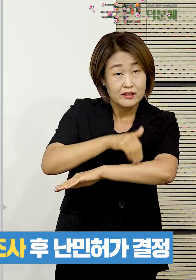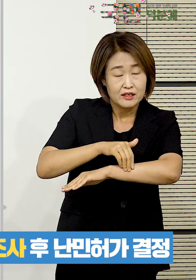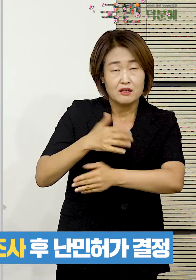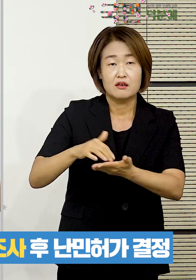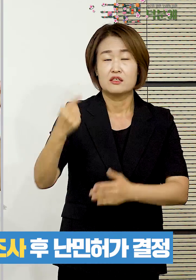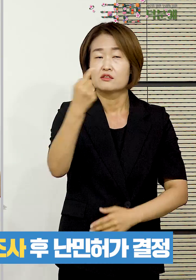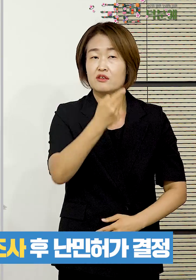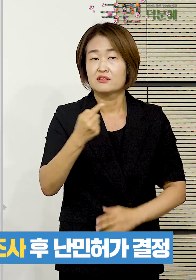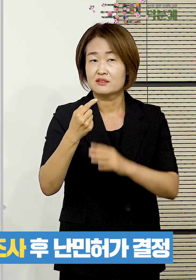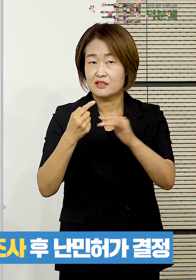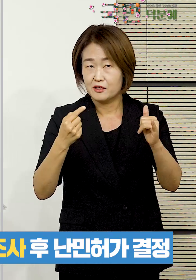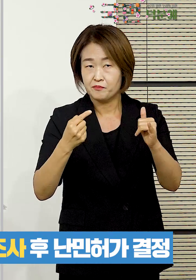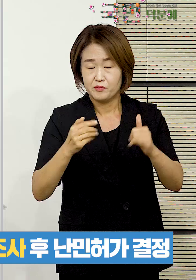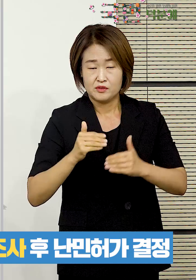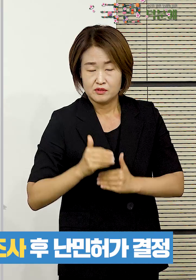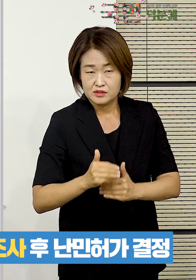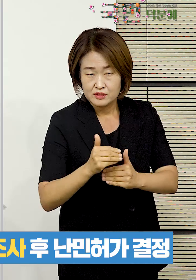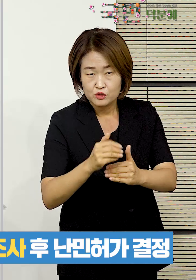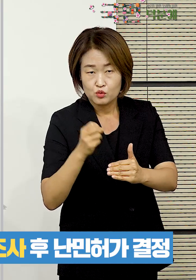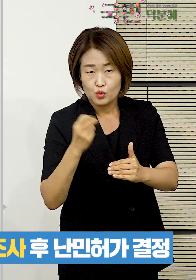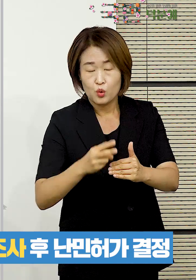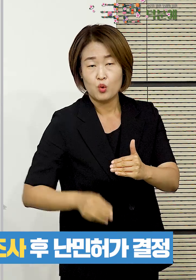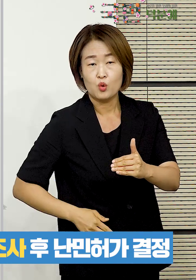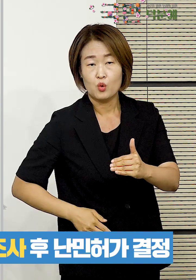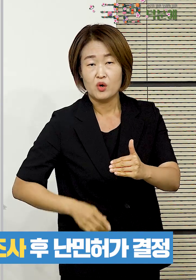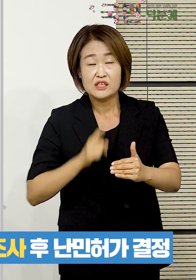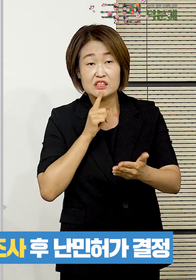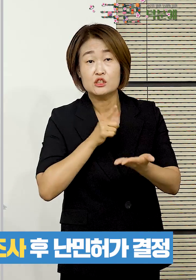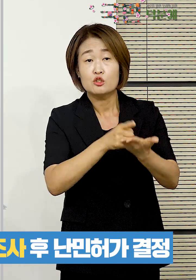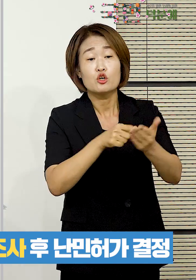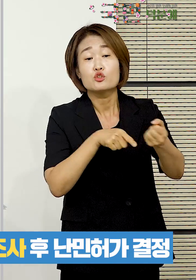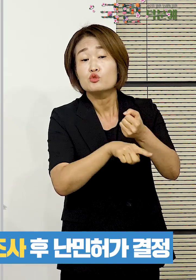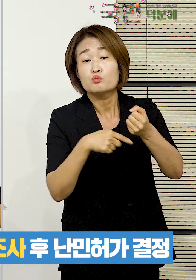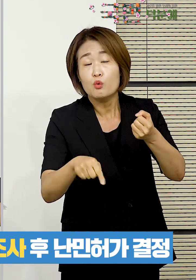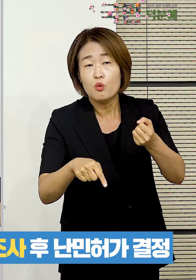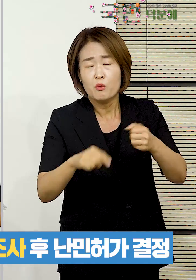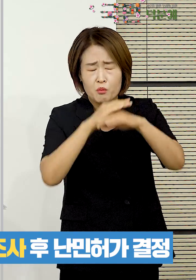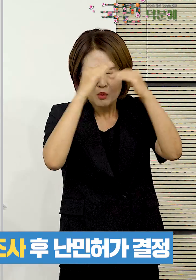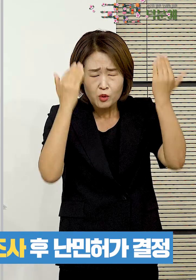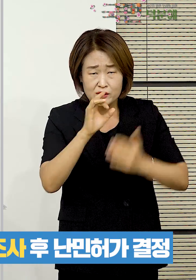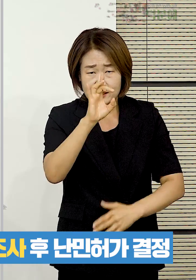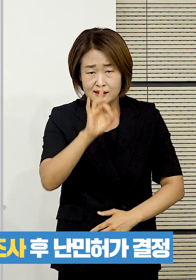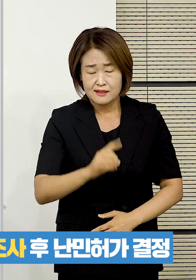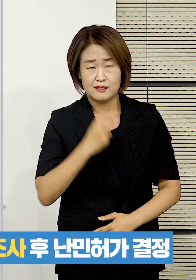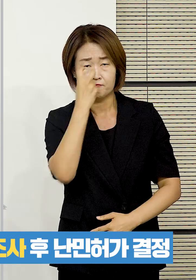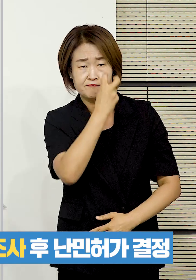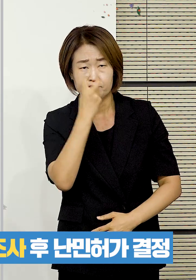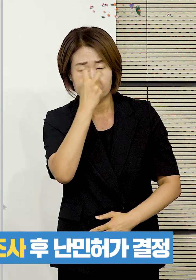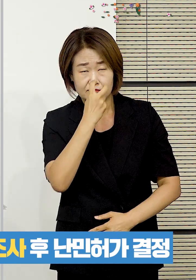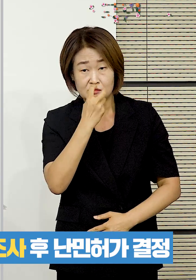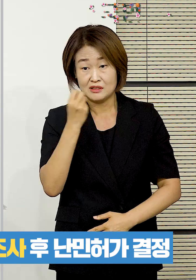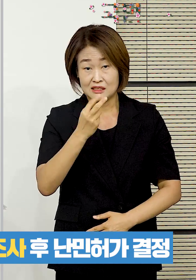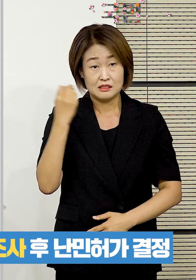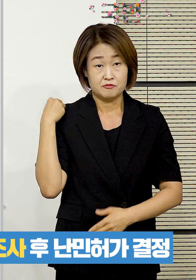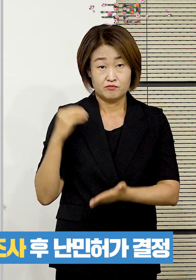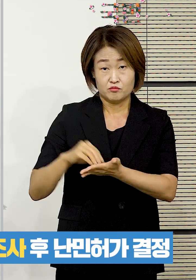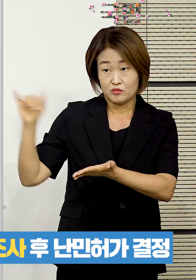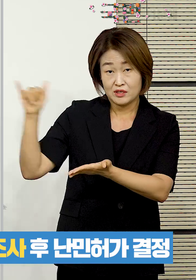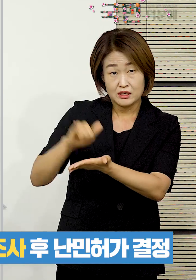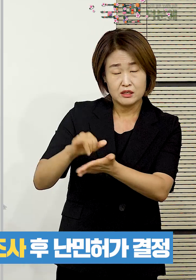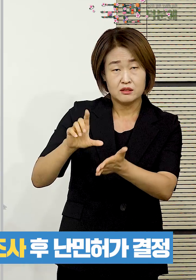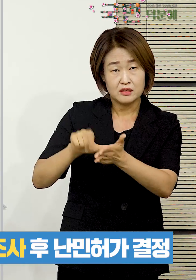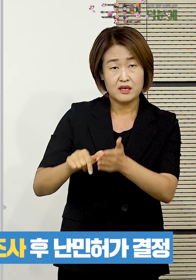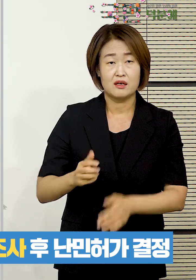대해서는 난민 심사 진행 단계, 체류 기간 만료일, 난민 신청 사유 등을 전수 조사하여 재입국